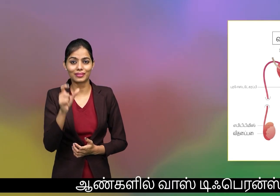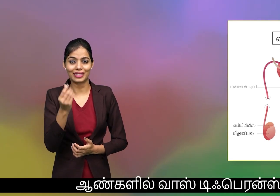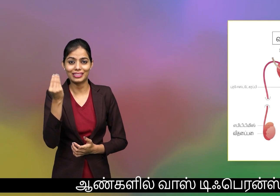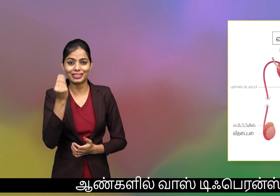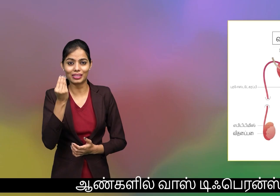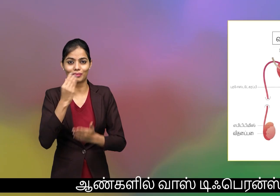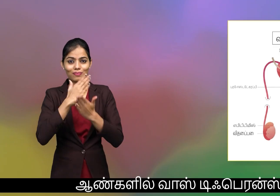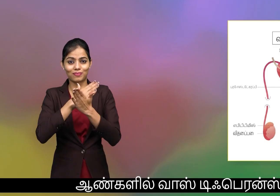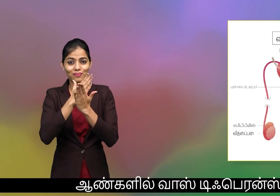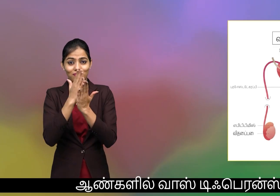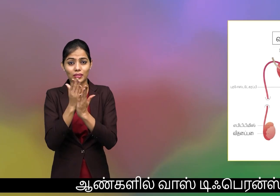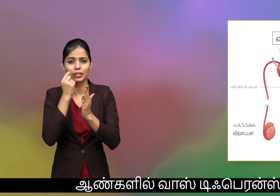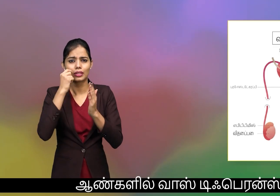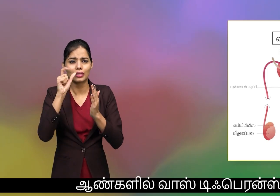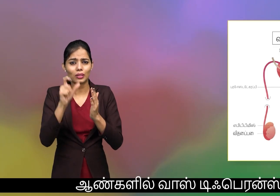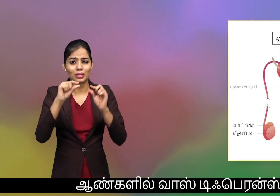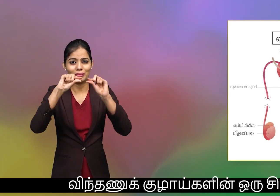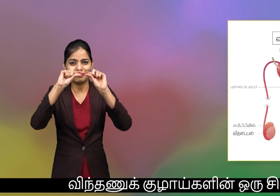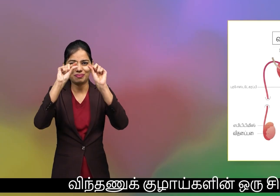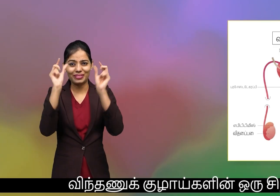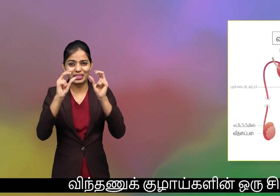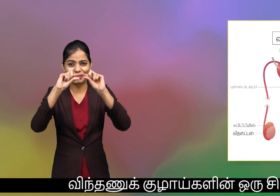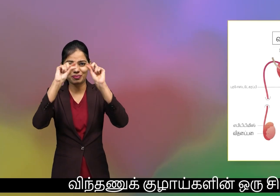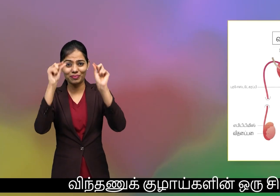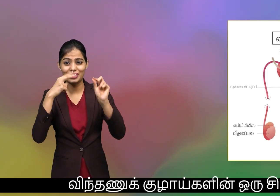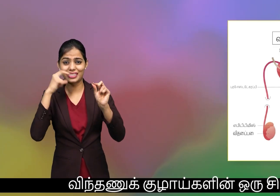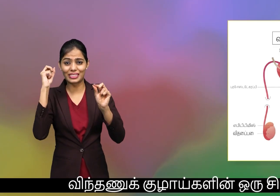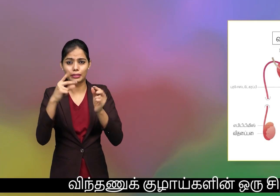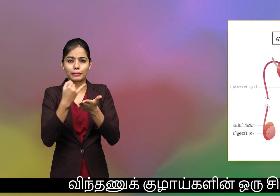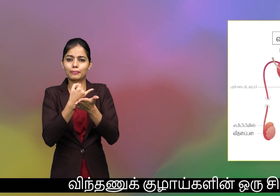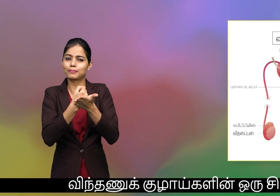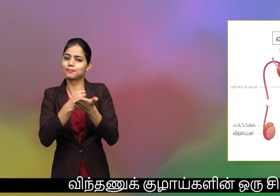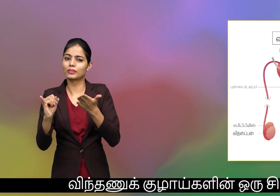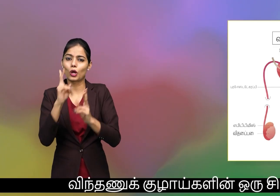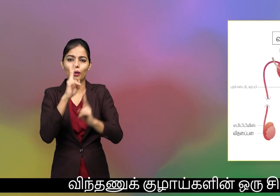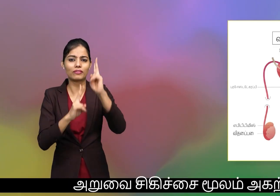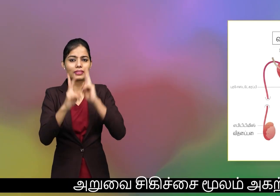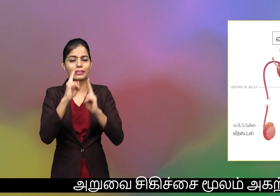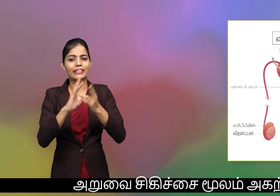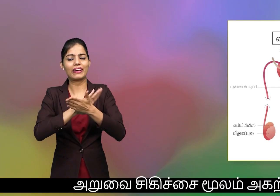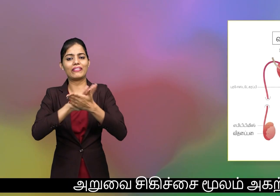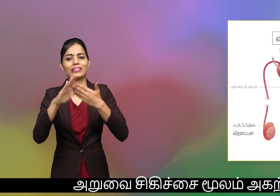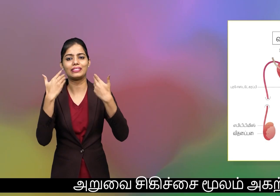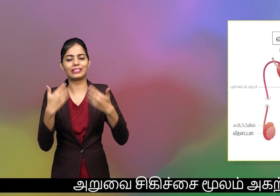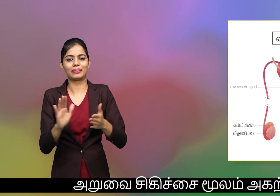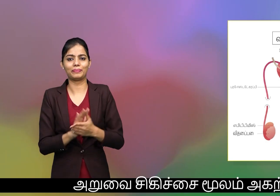ஆண்களில் வாஸ் டிஃபரன்சஸ் அல்லது விந்தணு குழாய்களின் ஒரு சிறிய பகுதியை அறுவை சிகிச்சை மூலம்